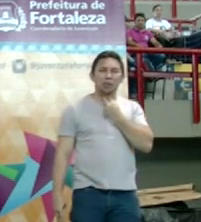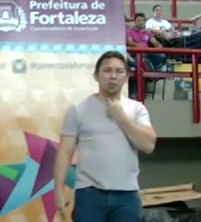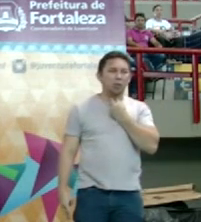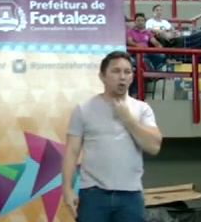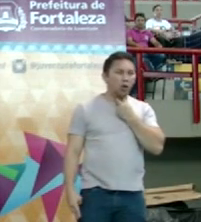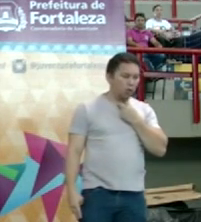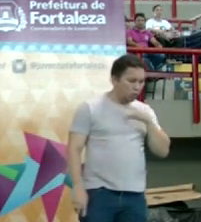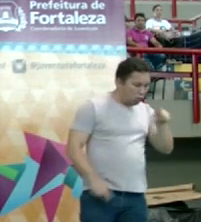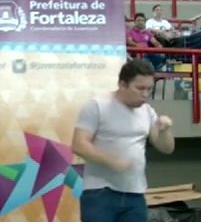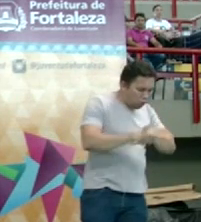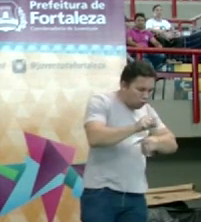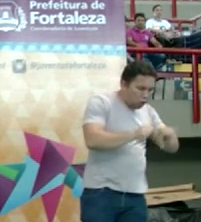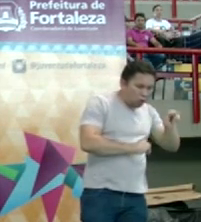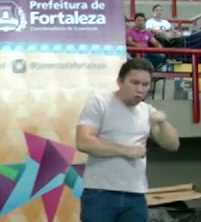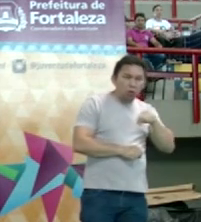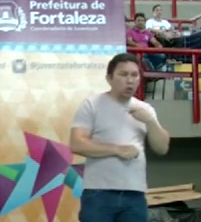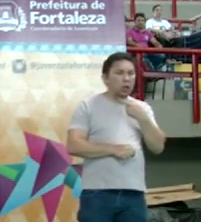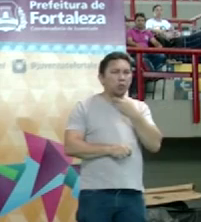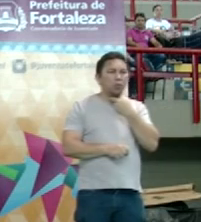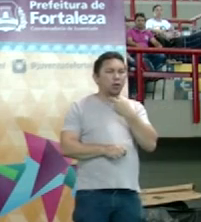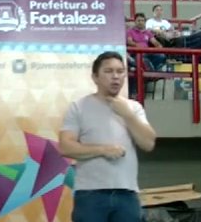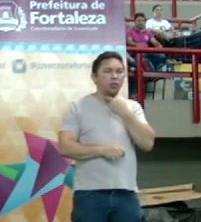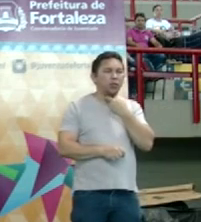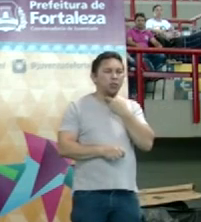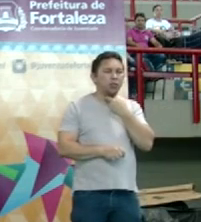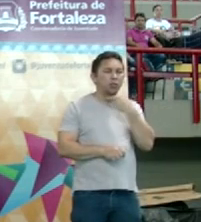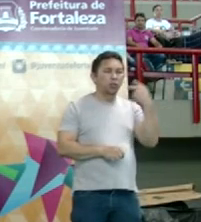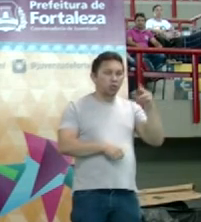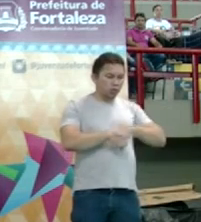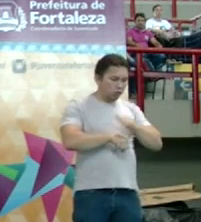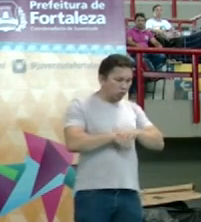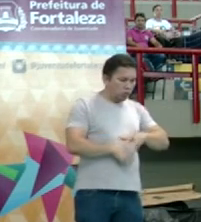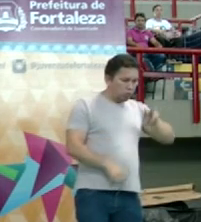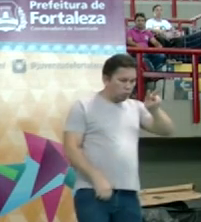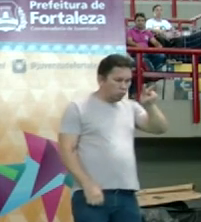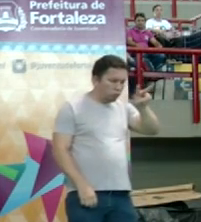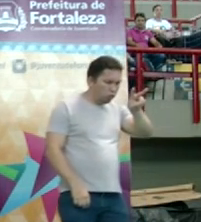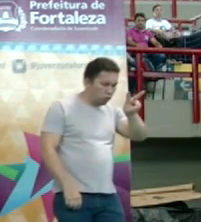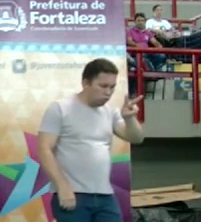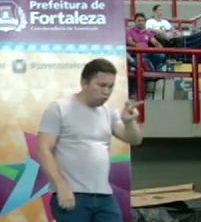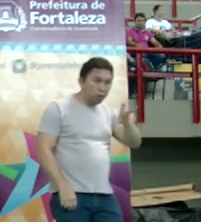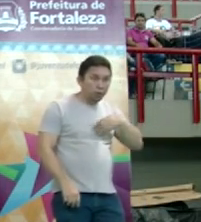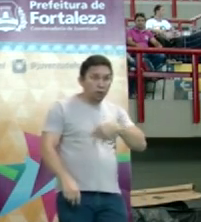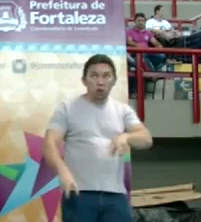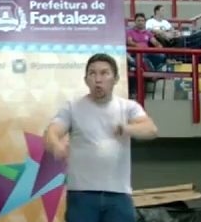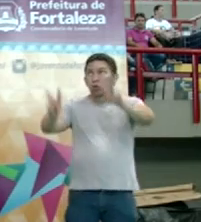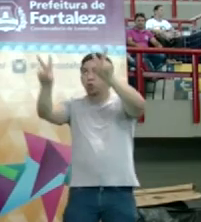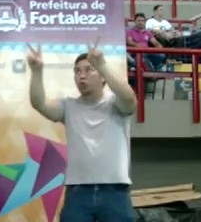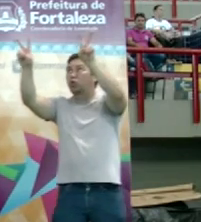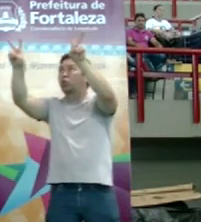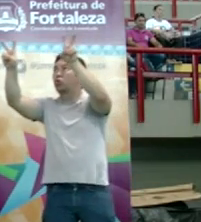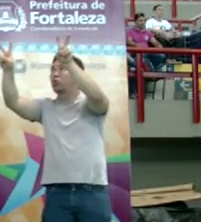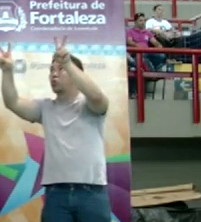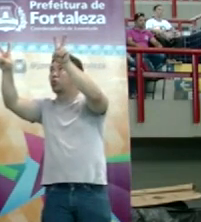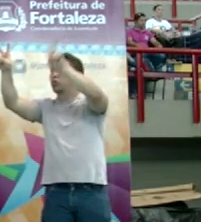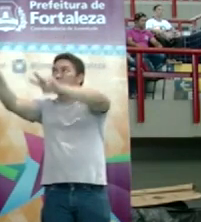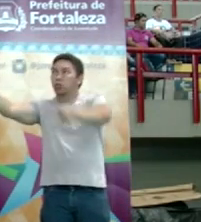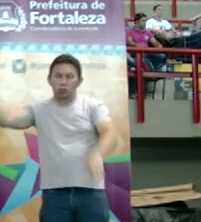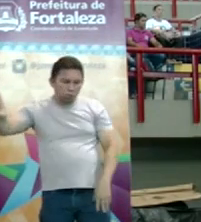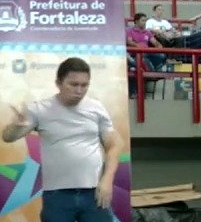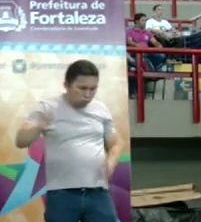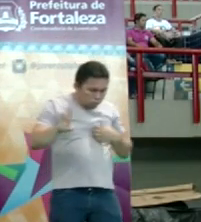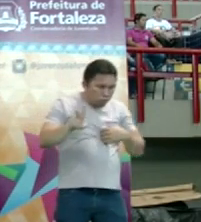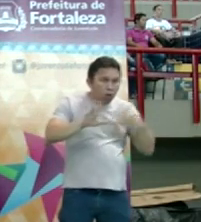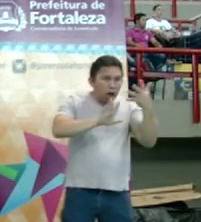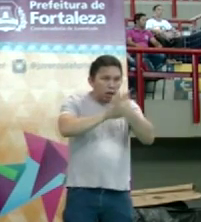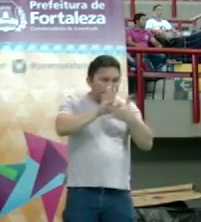tirar informações de lá e botar nosso texto. A gente tem que ler o tema que vem negritado, logo abaixo